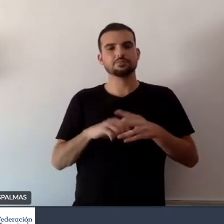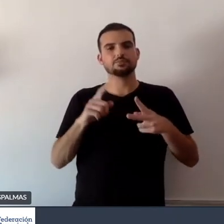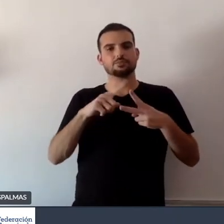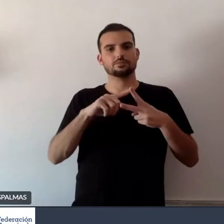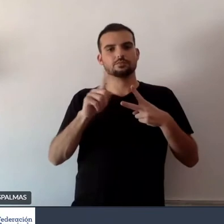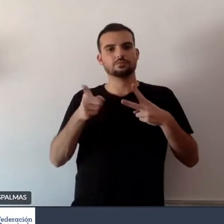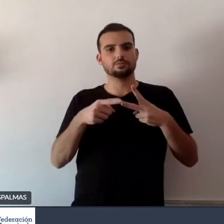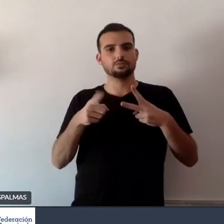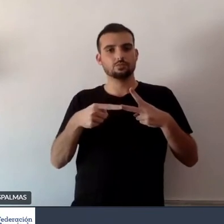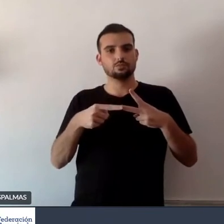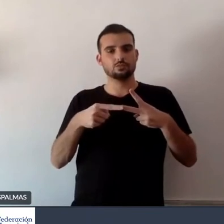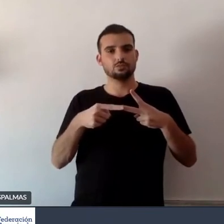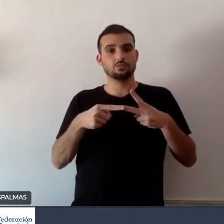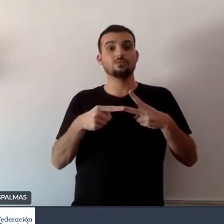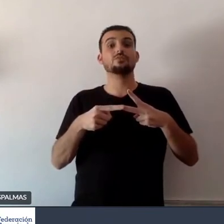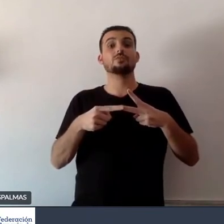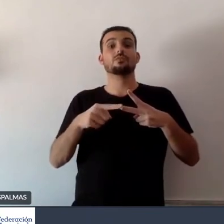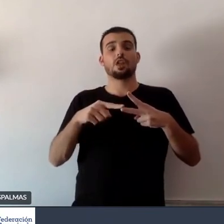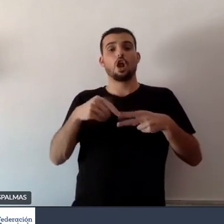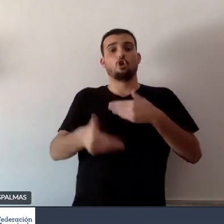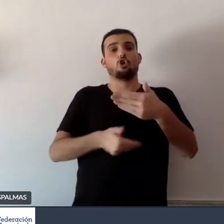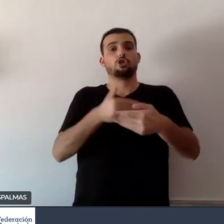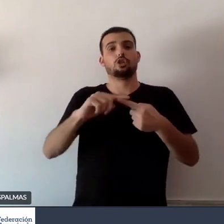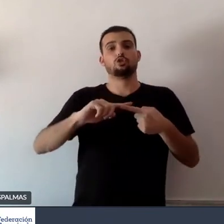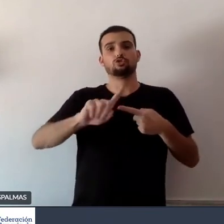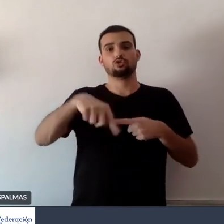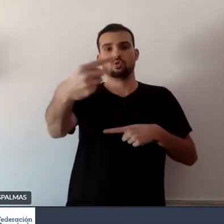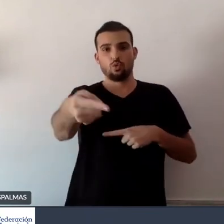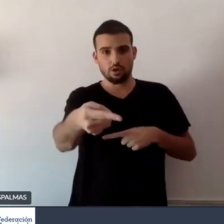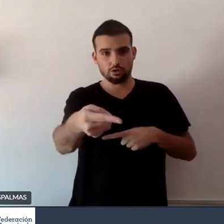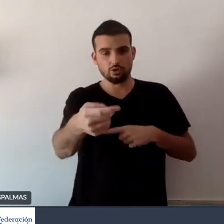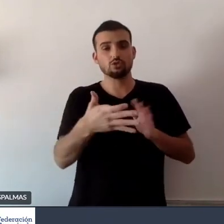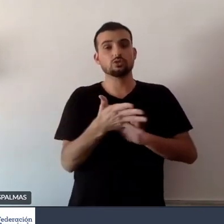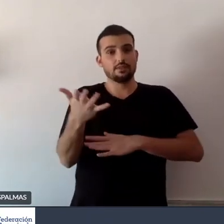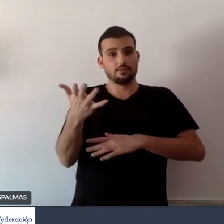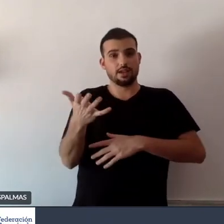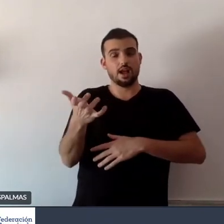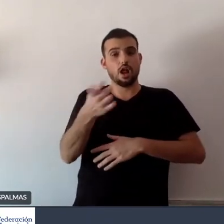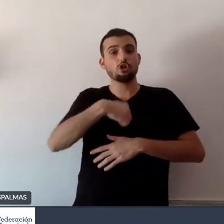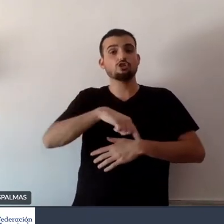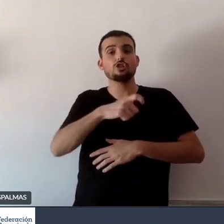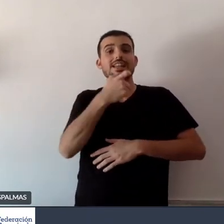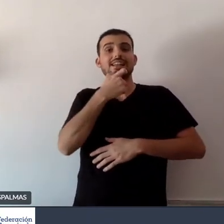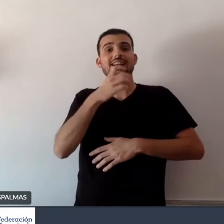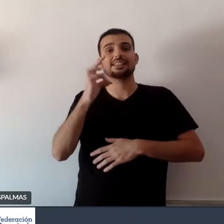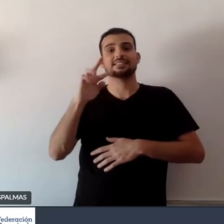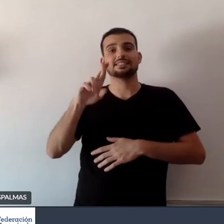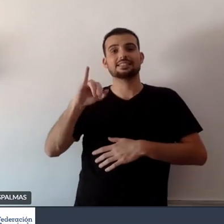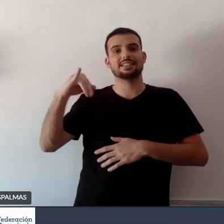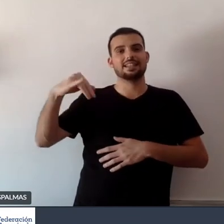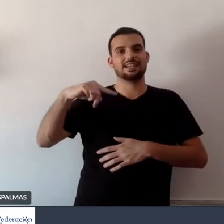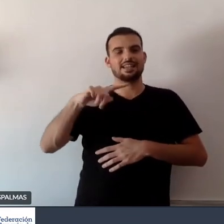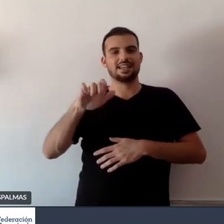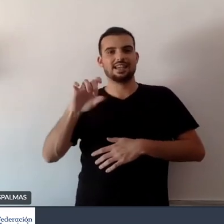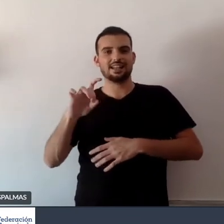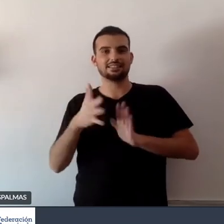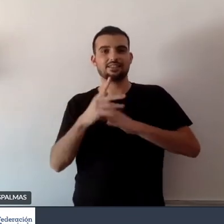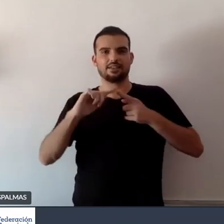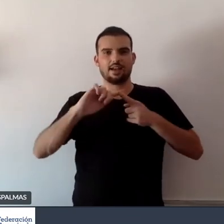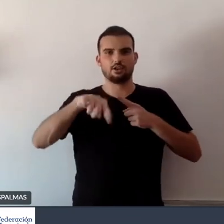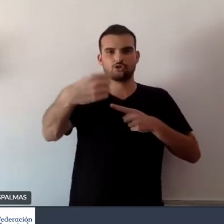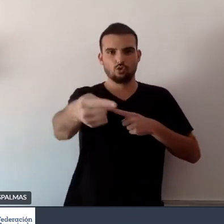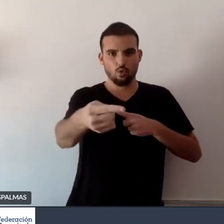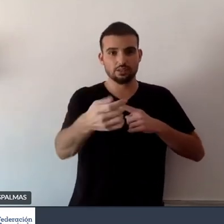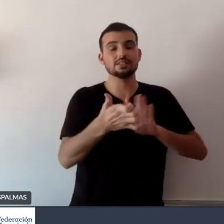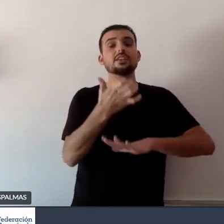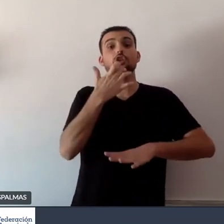las continuaciones, el juego de continuidad, que tiene que ver con, nosotros los definimos en inglés como triggers, que son desencadenantes, aquellos elementos que